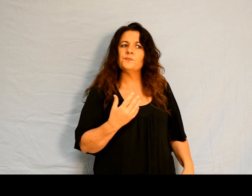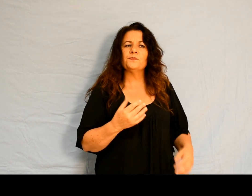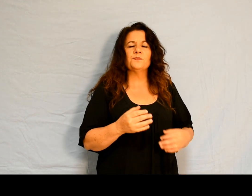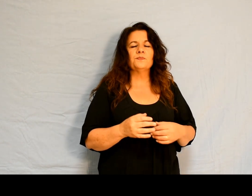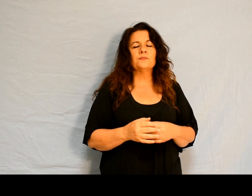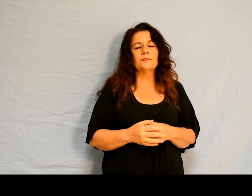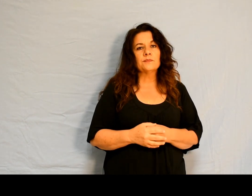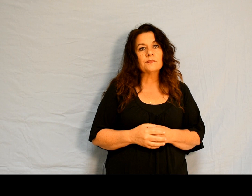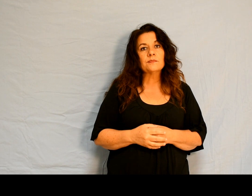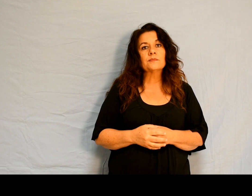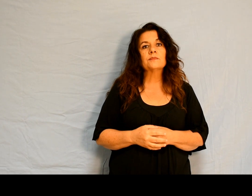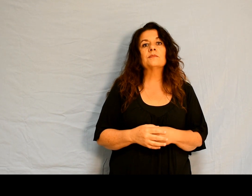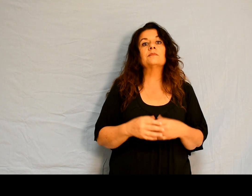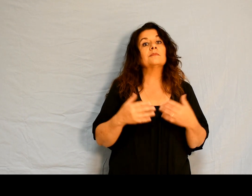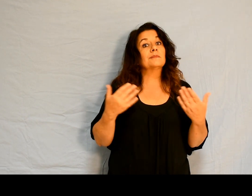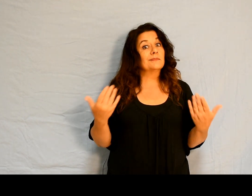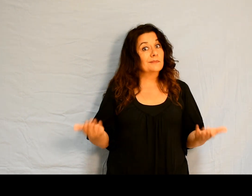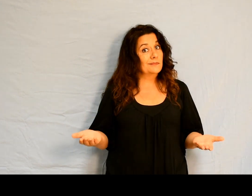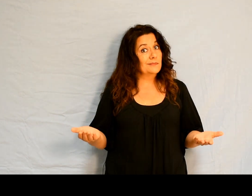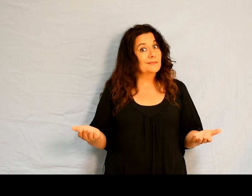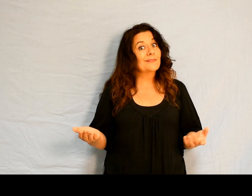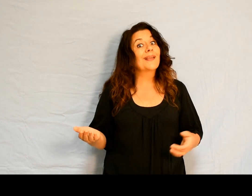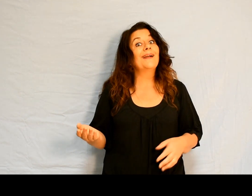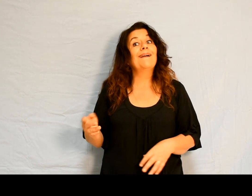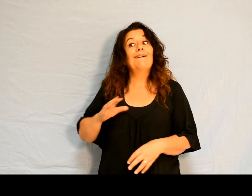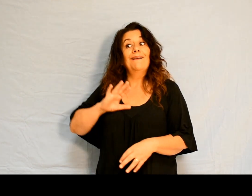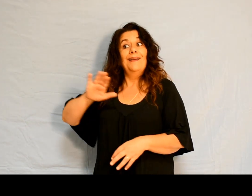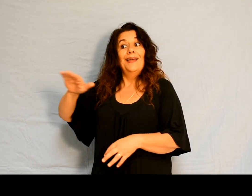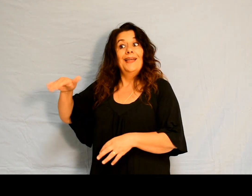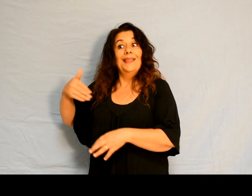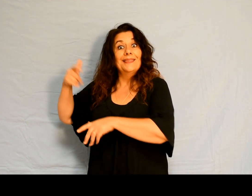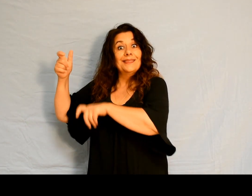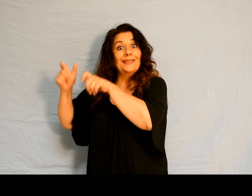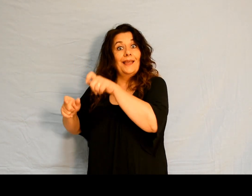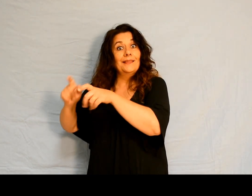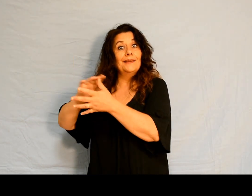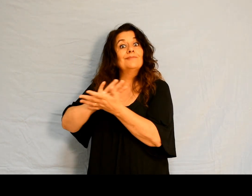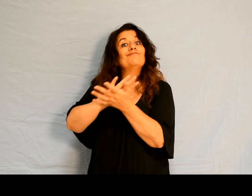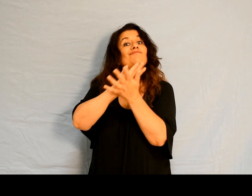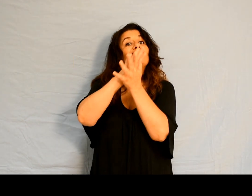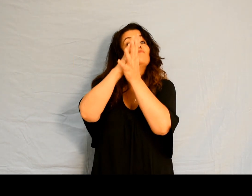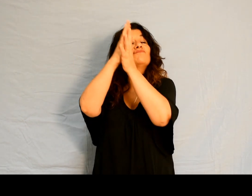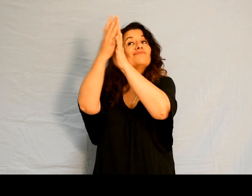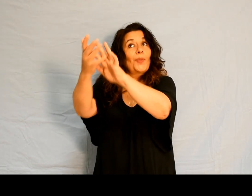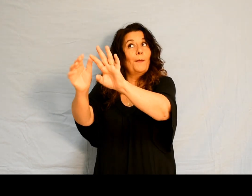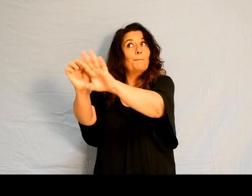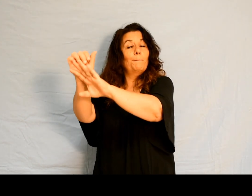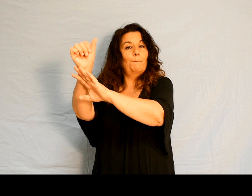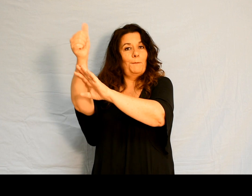C'est ainsi que les derniers seront premiers, et les premiers seront derniers.